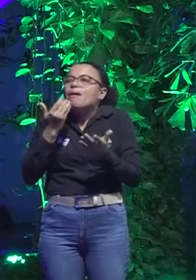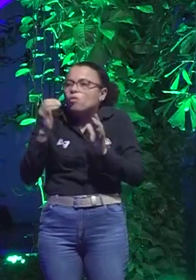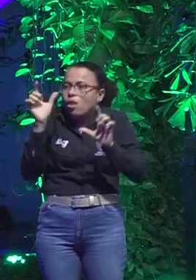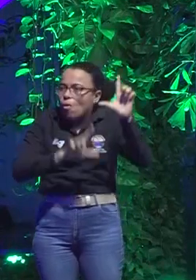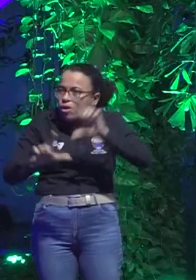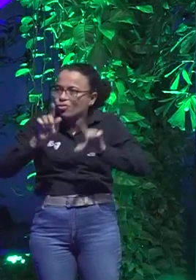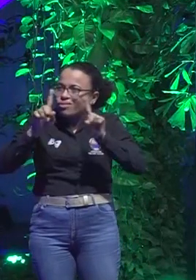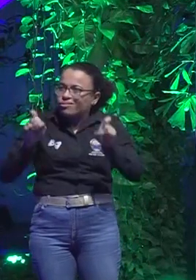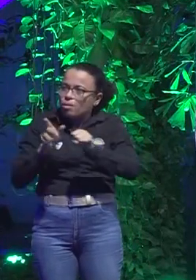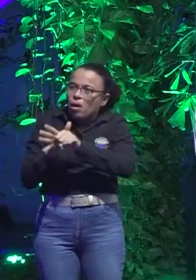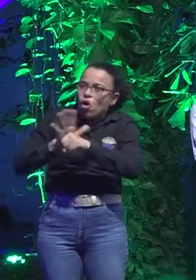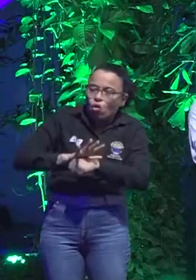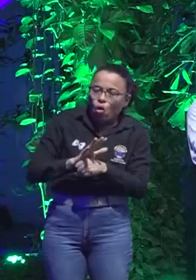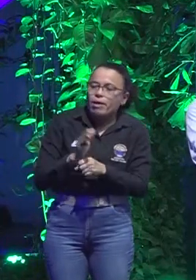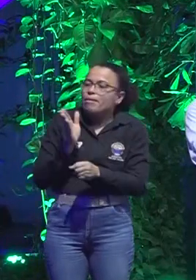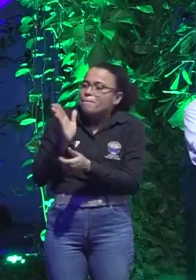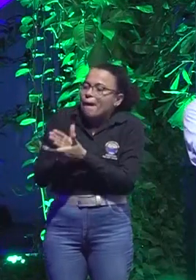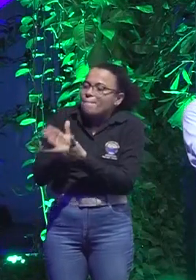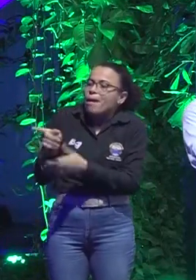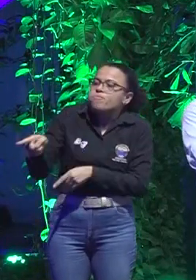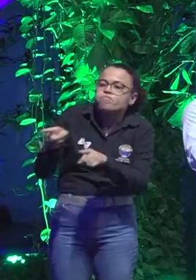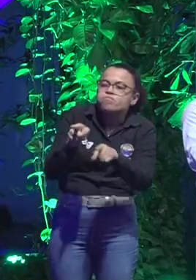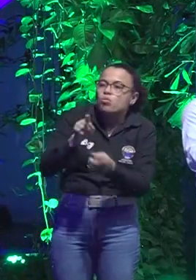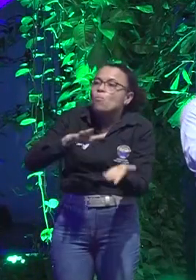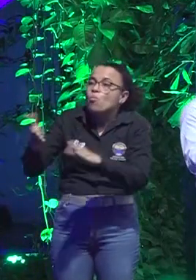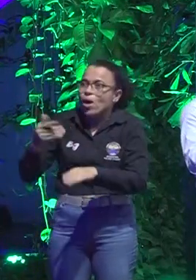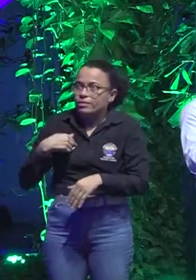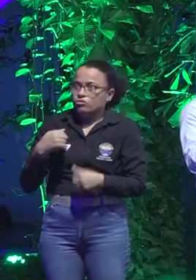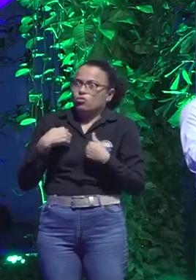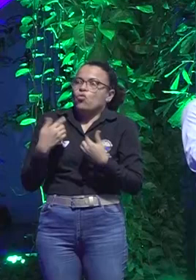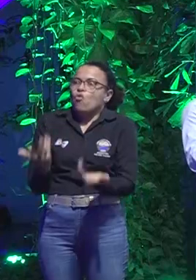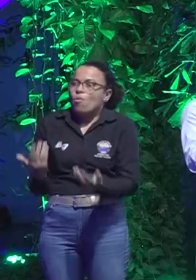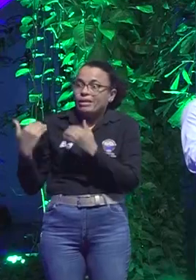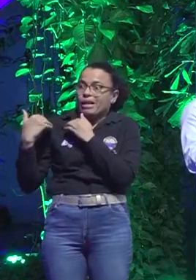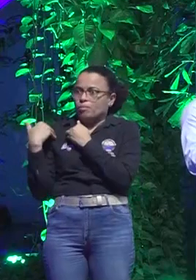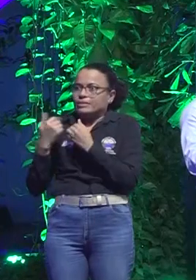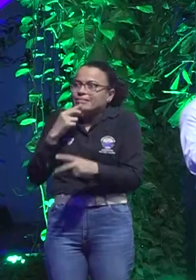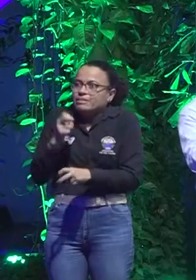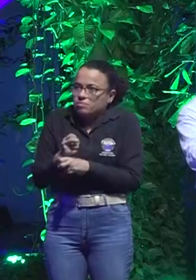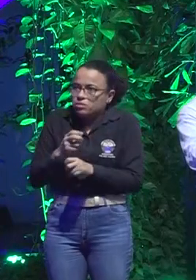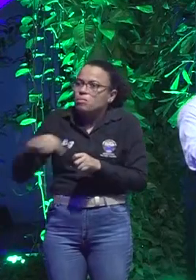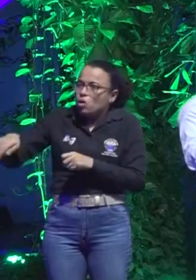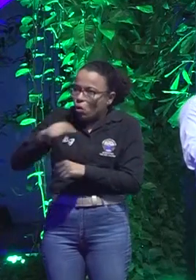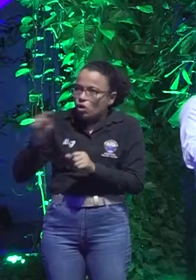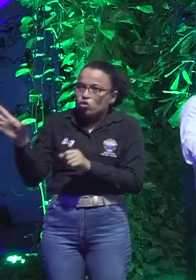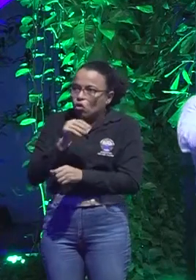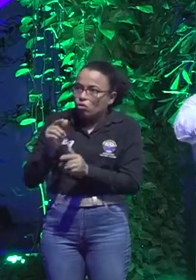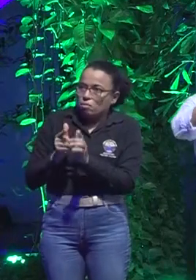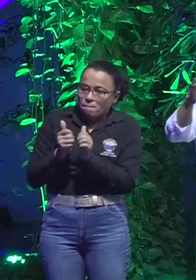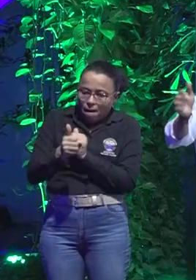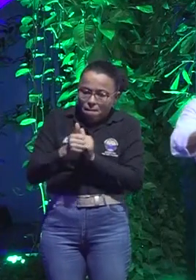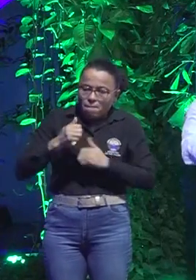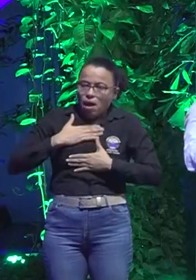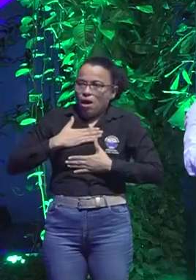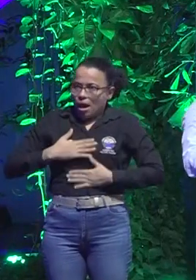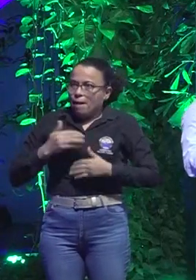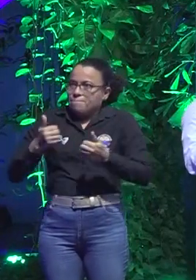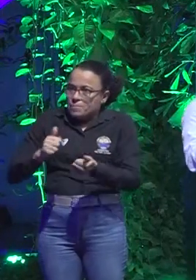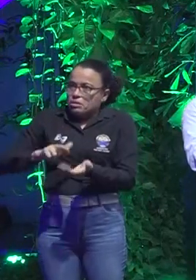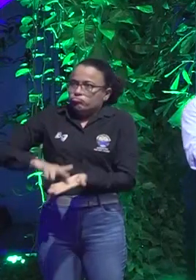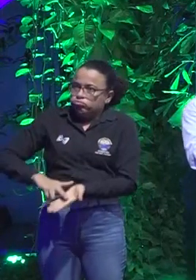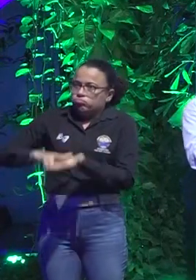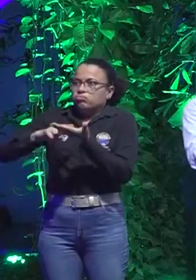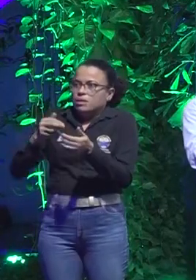llega a morir alguien, ¿qué va a pasar? ¿Me van a acabar? Afortunadamente superaron el COVID y logramos conseguir con amigos una